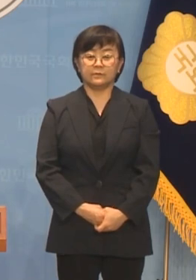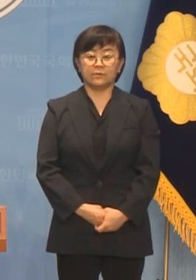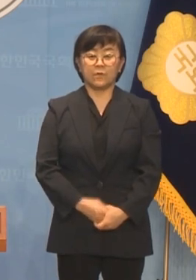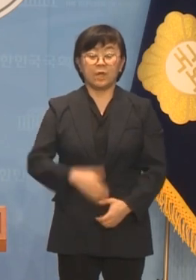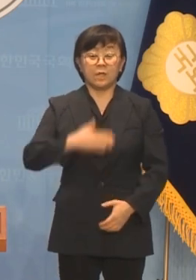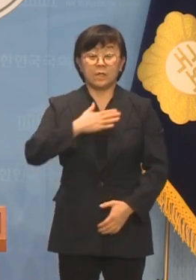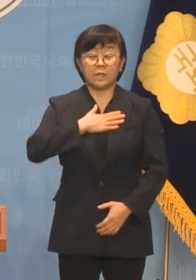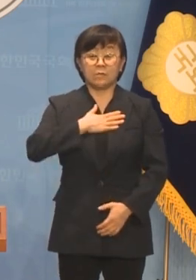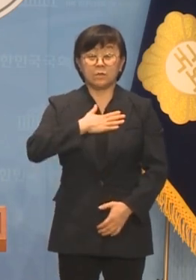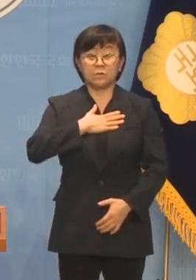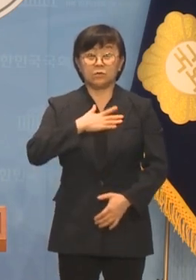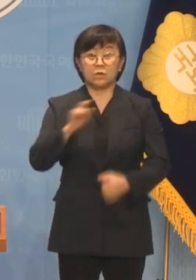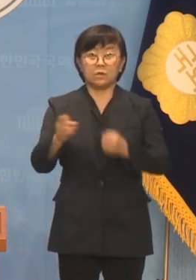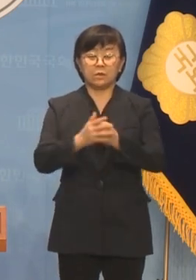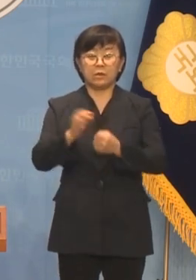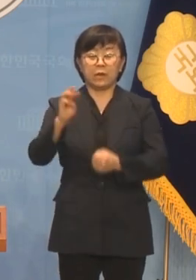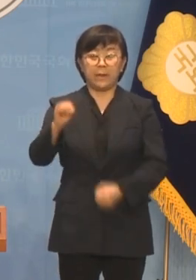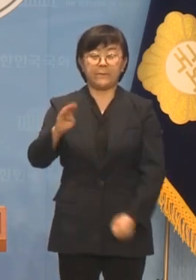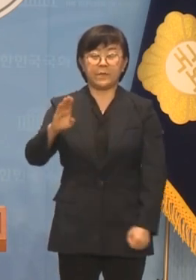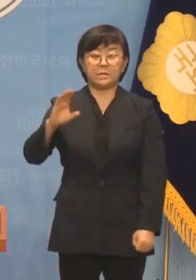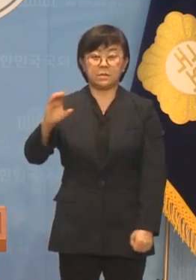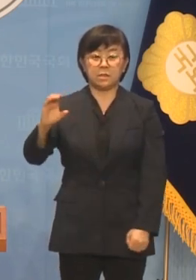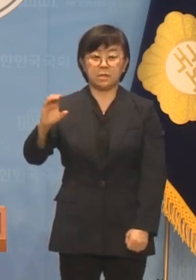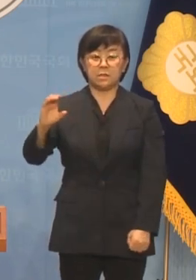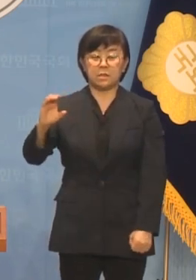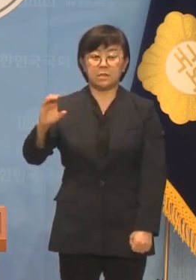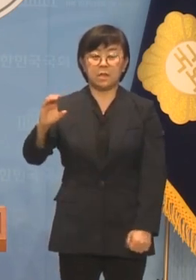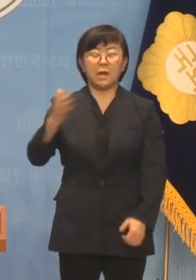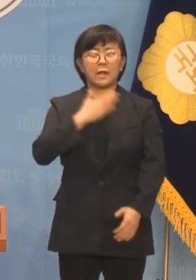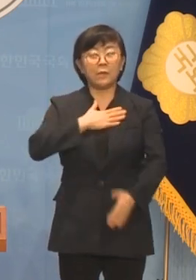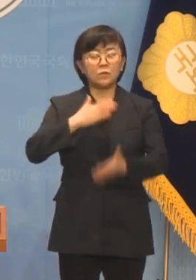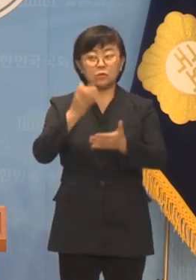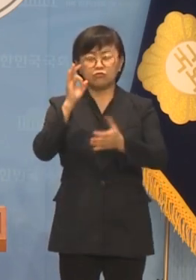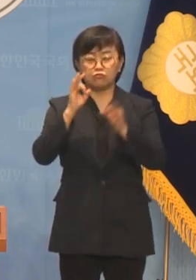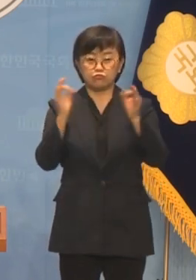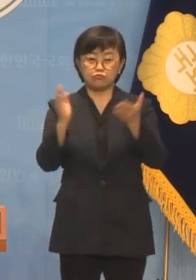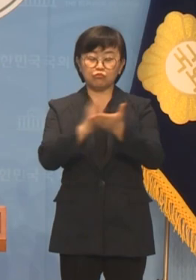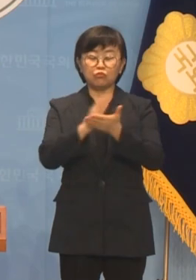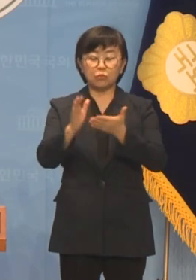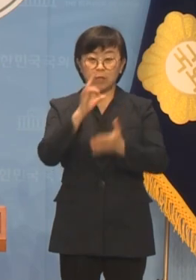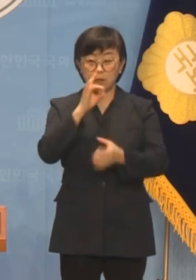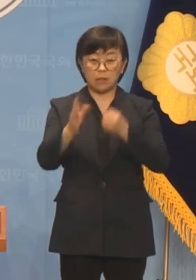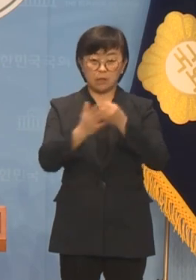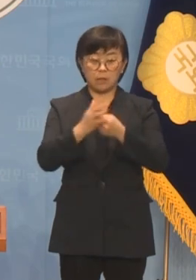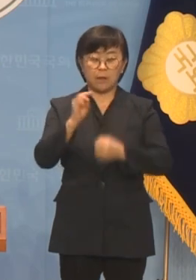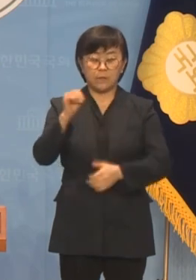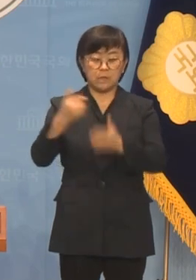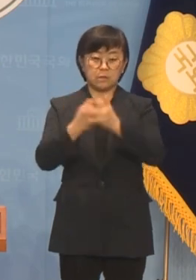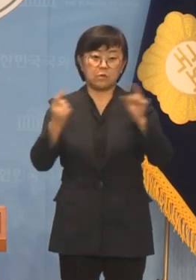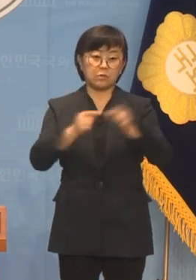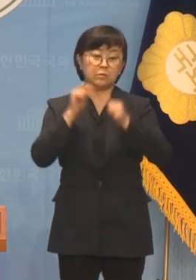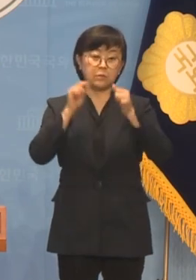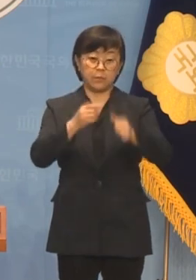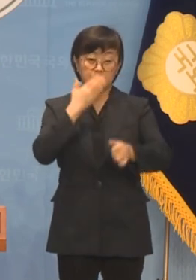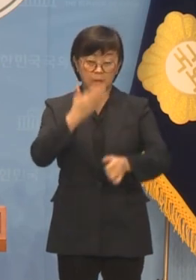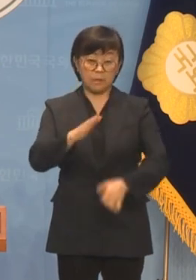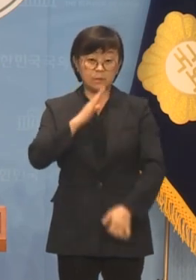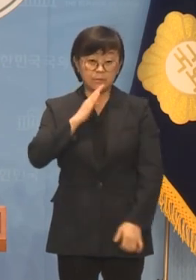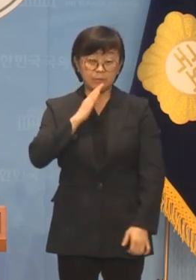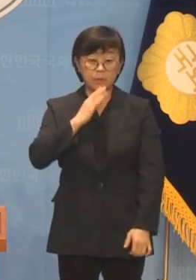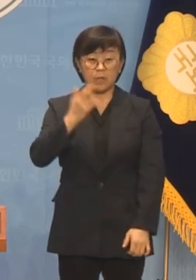감정 불가인데 MBC의 정정 보도하라는 판결이 맞습니까? 윤석열 대통령의